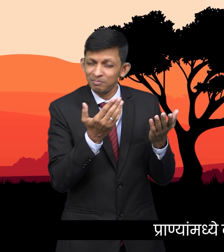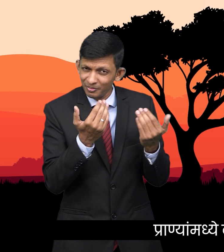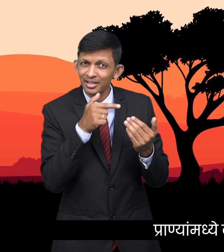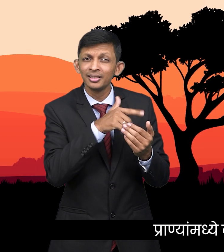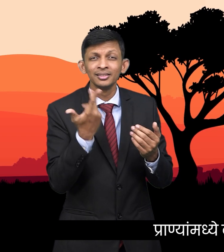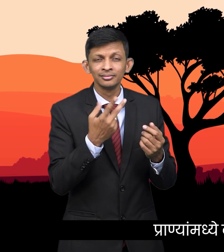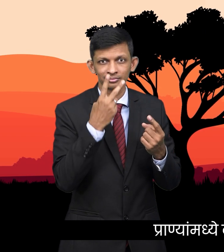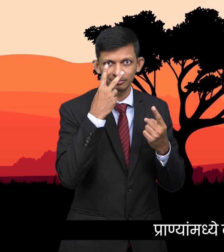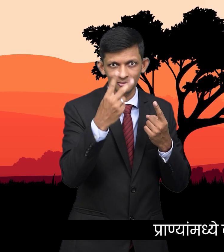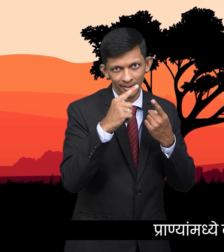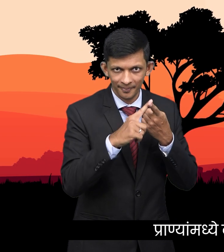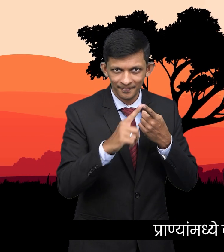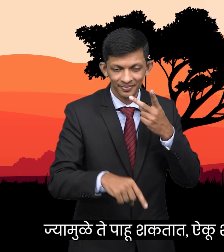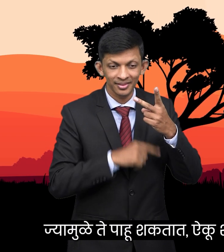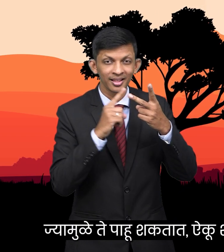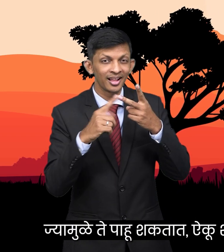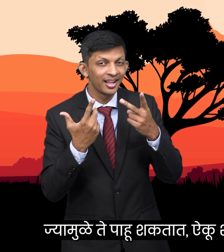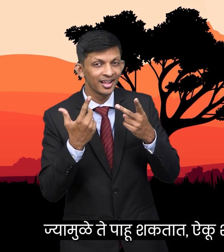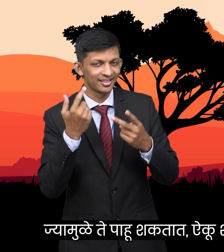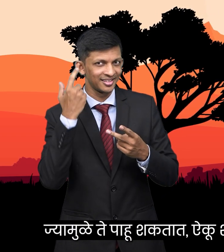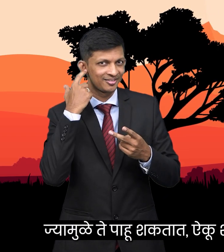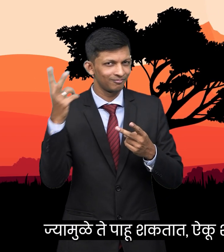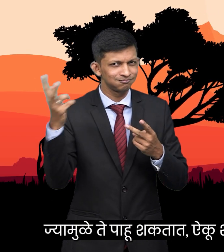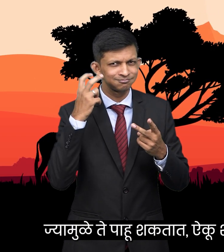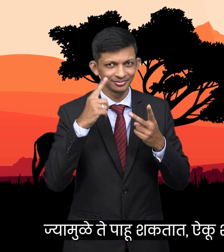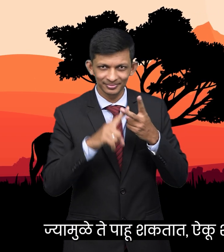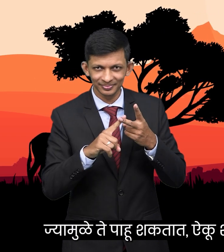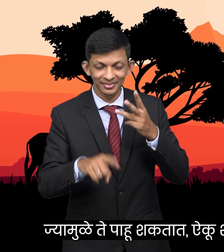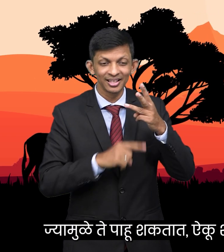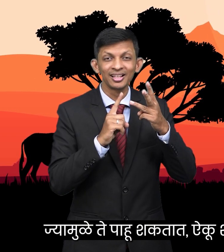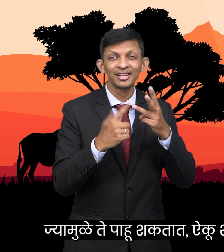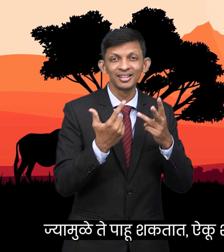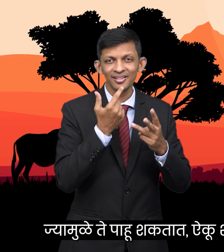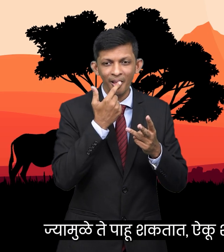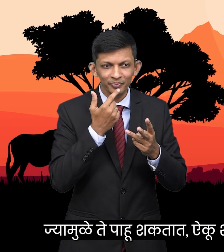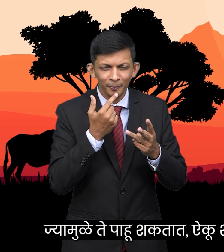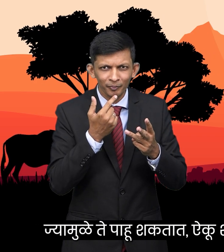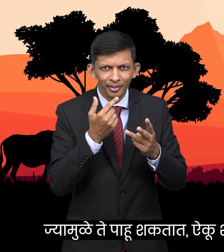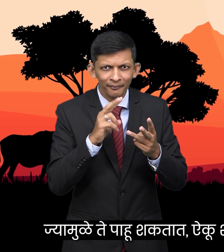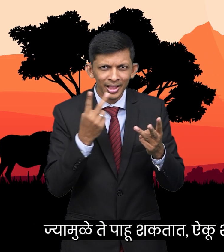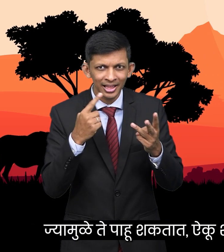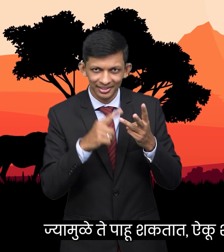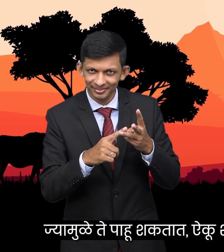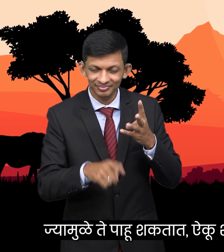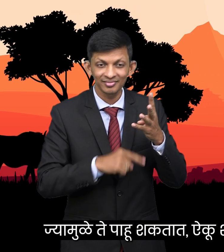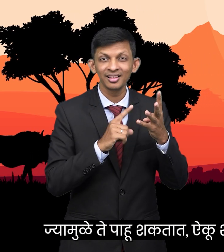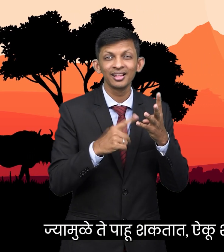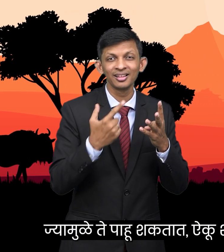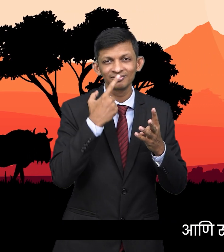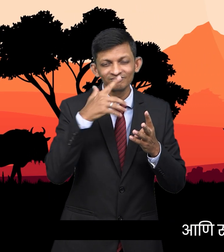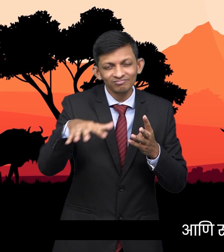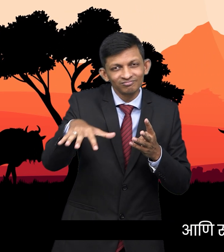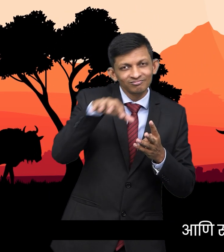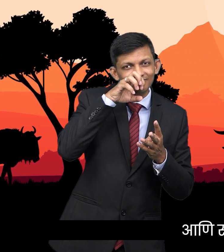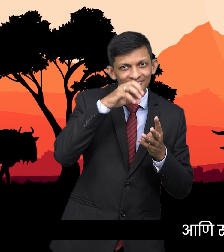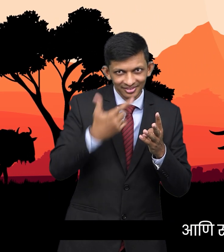प्राण्यांमध्ये वेगवेगळी इंद्रिये असतात, ज्यामुळे ते पाहू शकतात, ऐकू शकतात, चव घेऊ शकतात, वास घेऊ